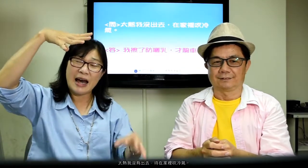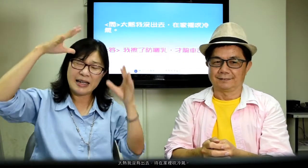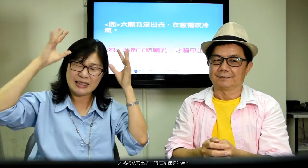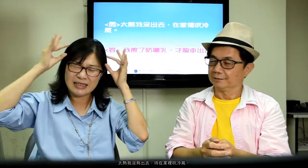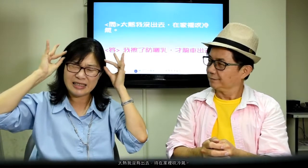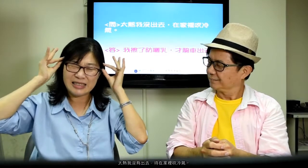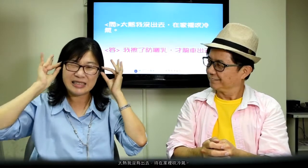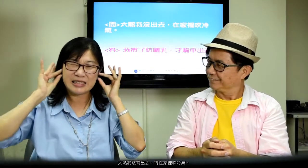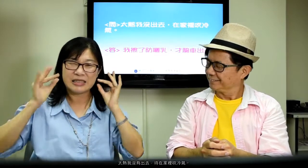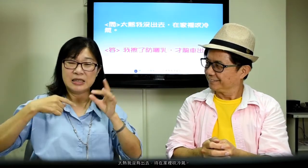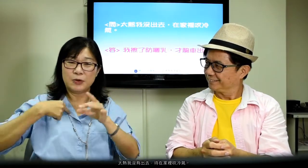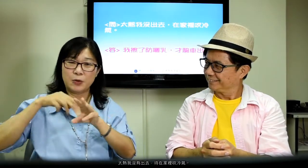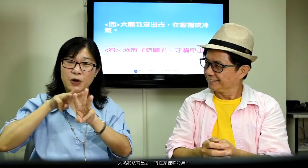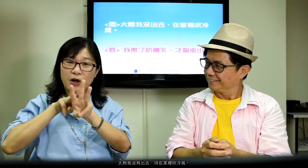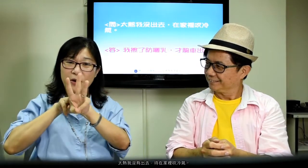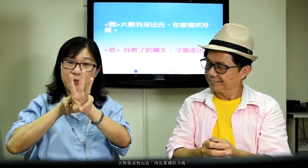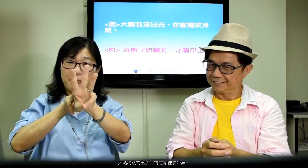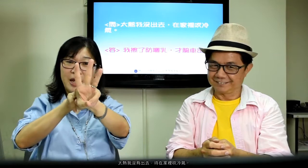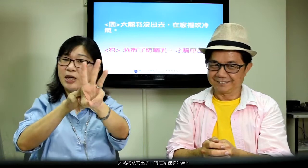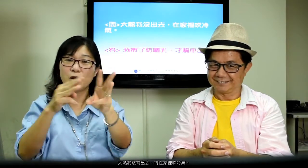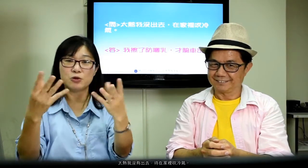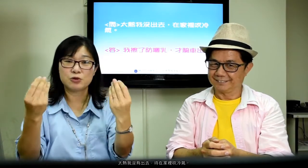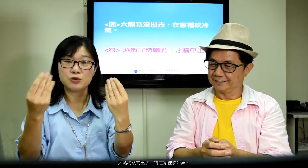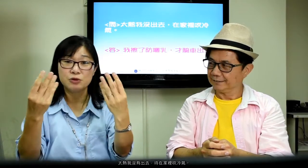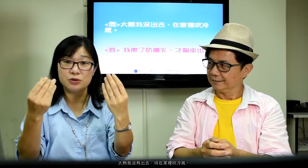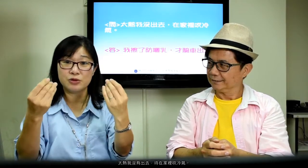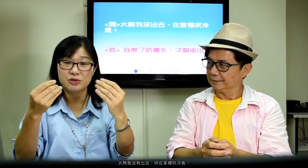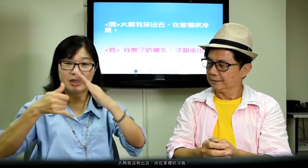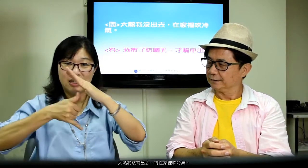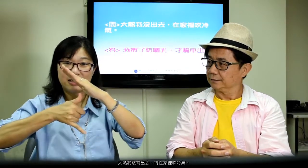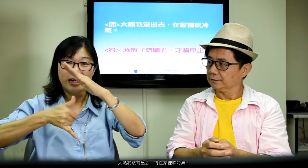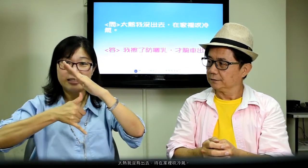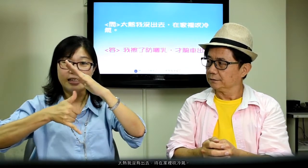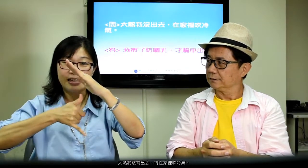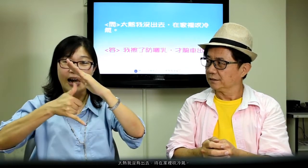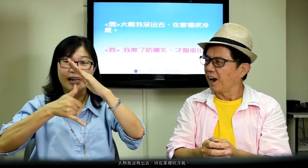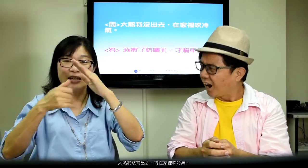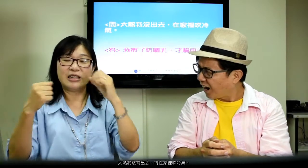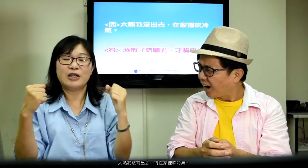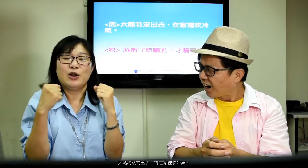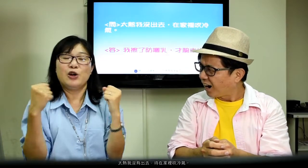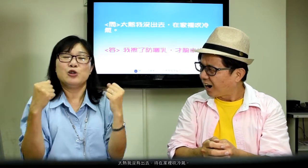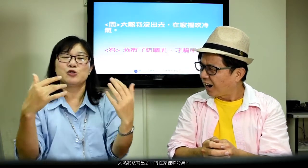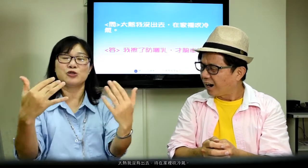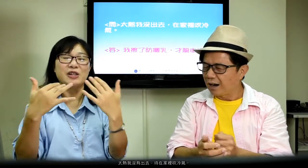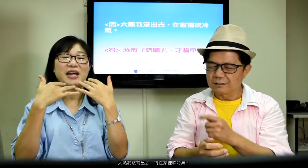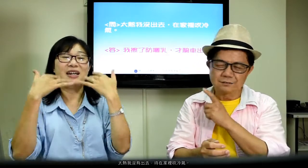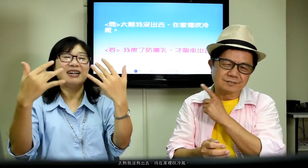太热。我没有出去，待在家里吹